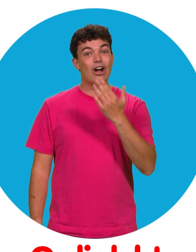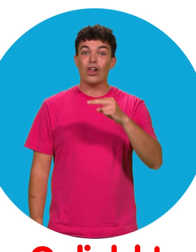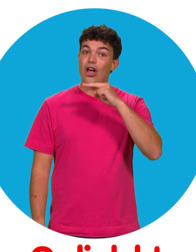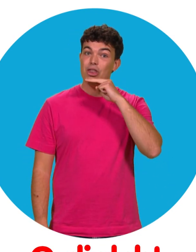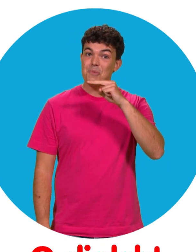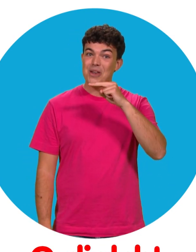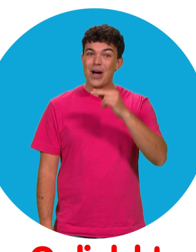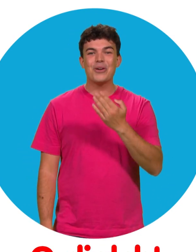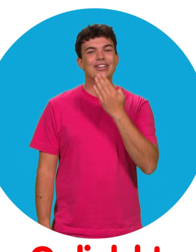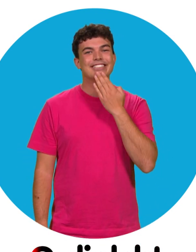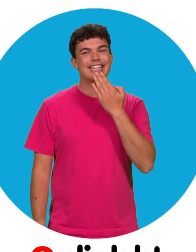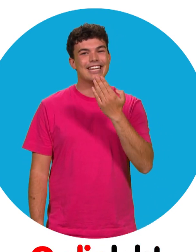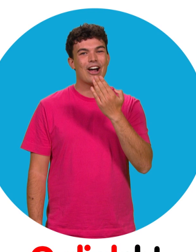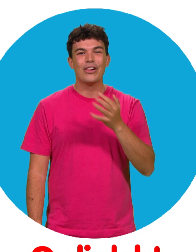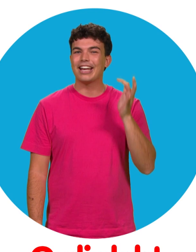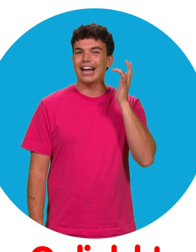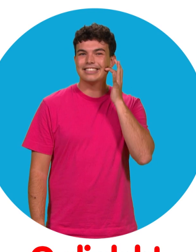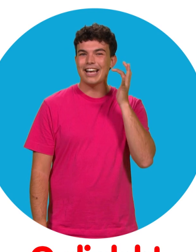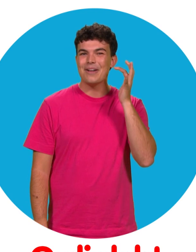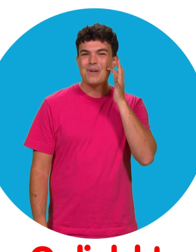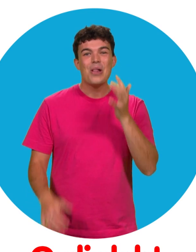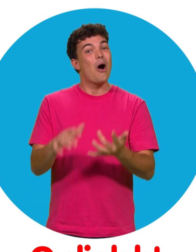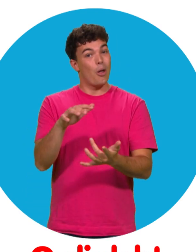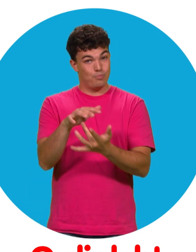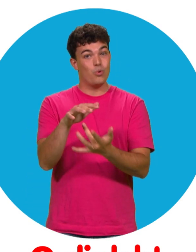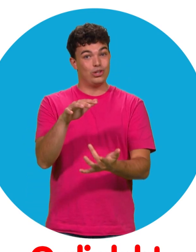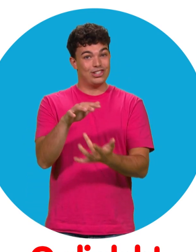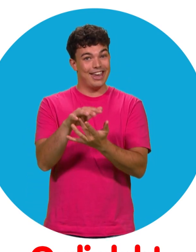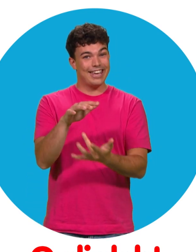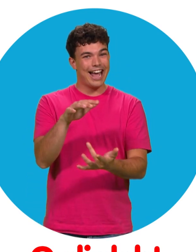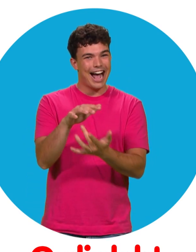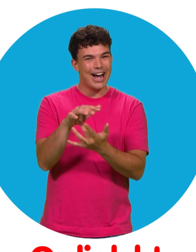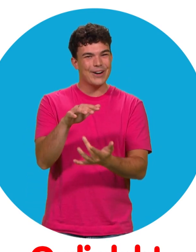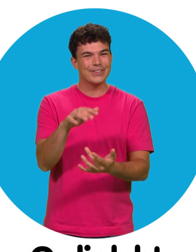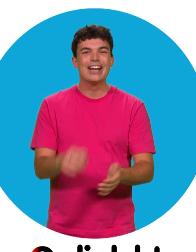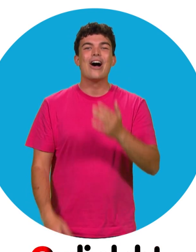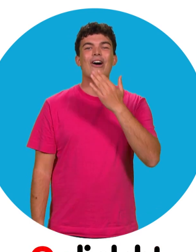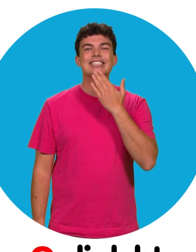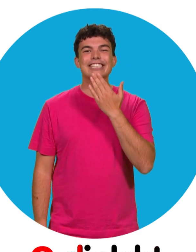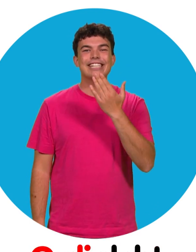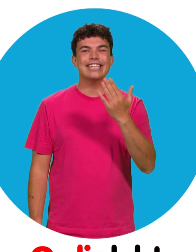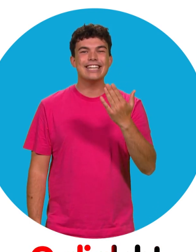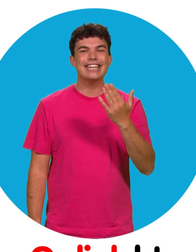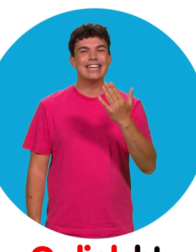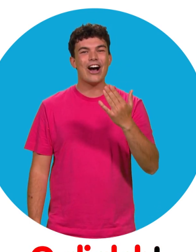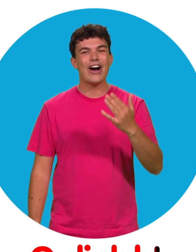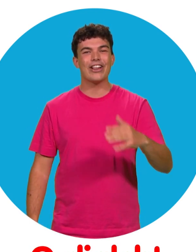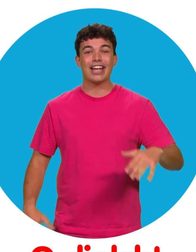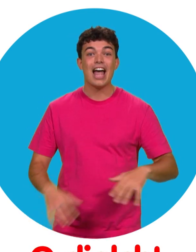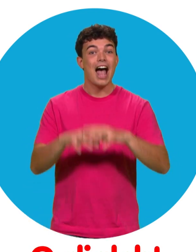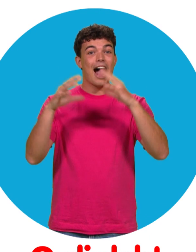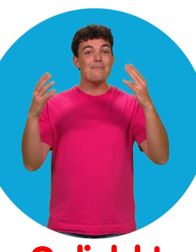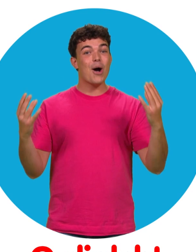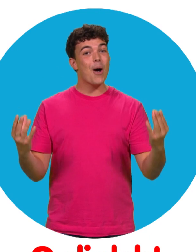a diolch yn y pnawn. O diolch, gais ymlaen ond bwysig iawn. O